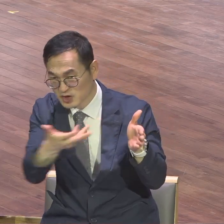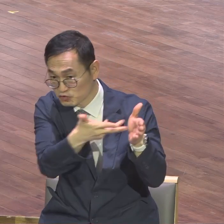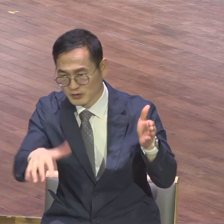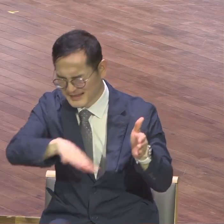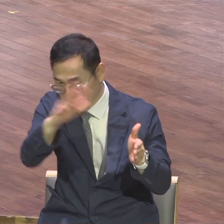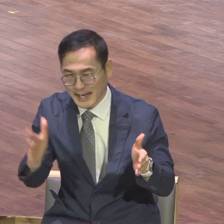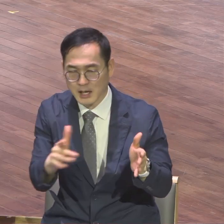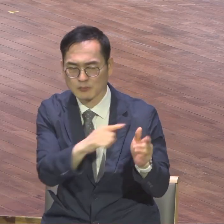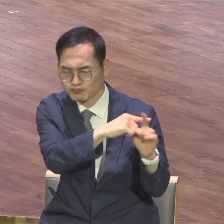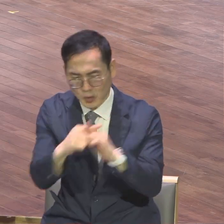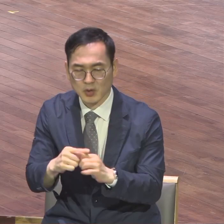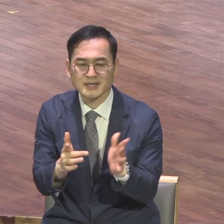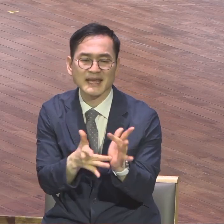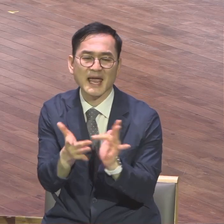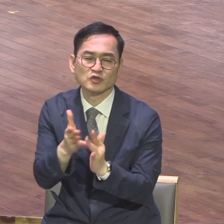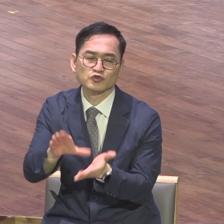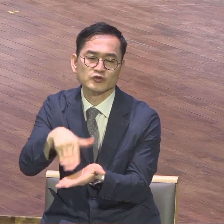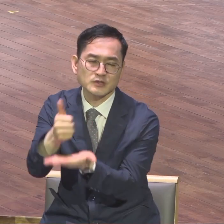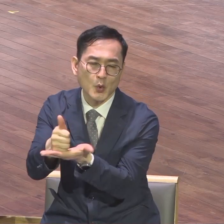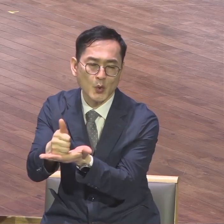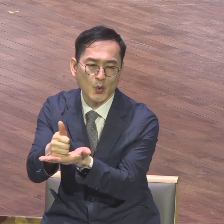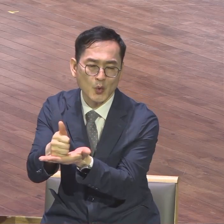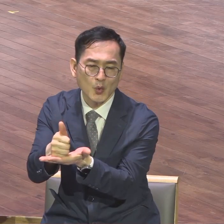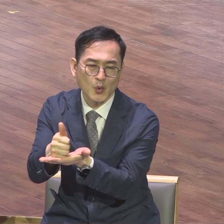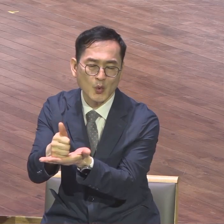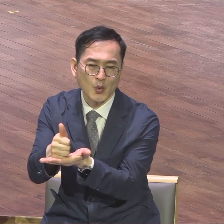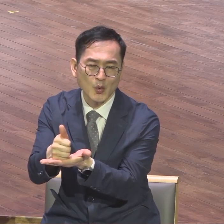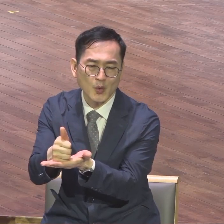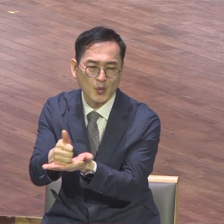기성전 예수, 기성후 그리스도.